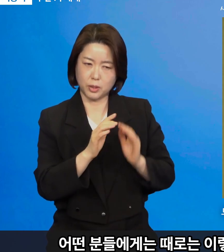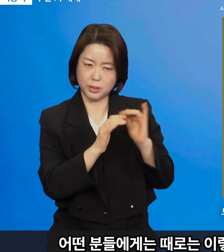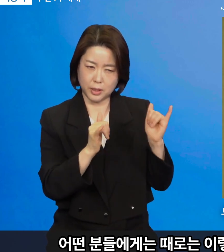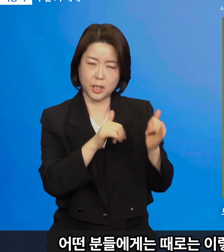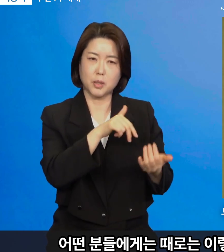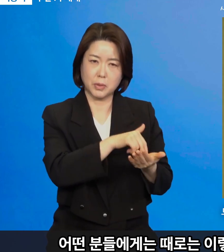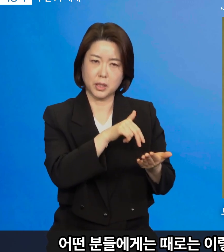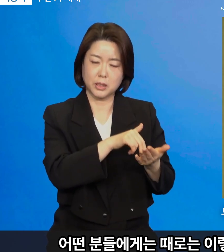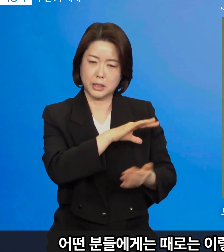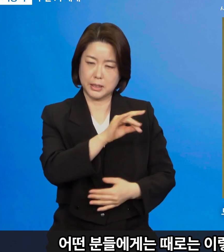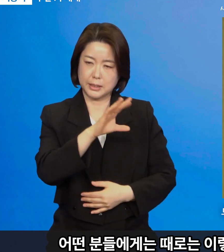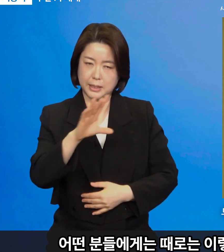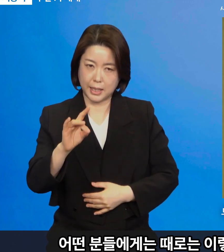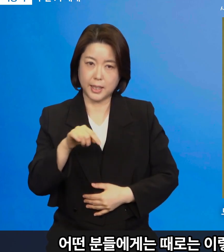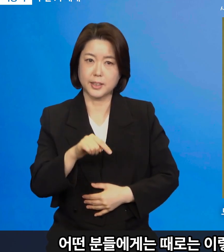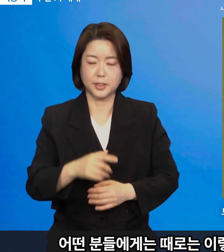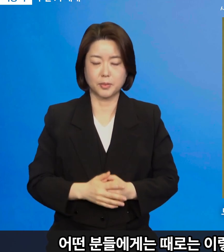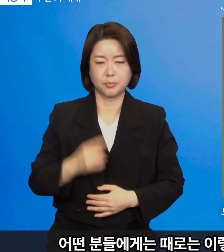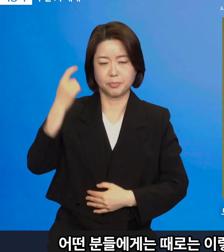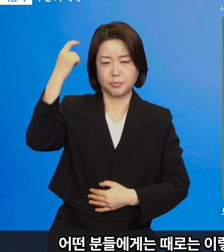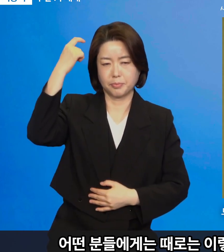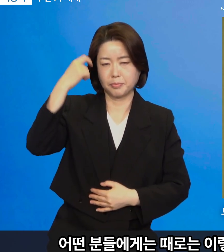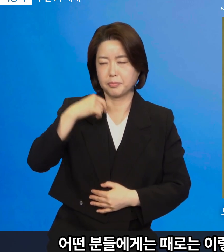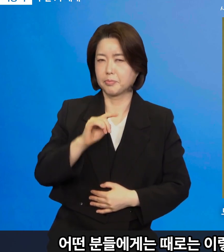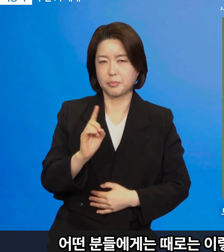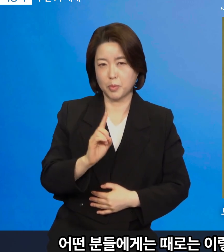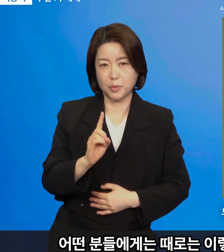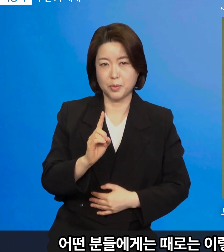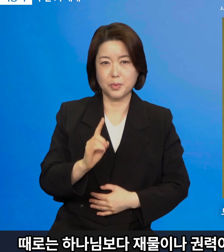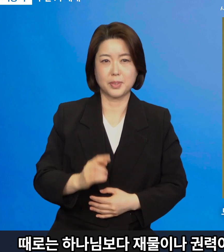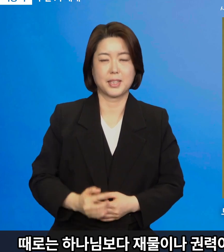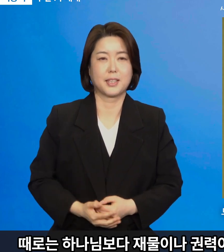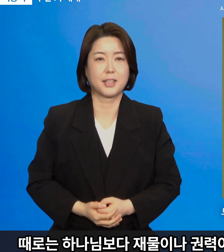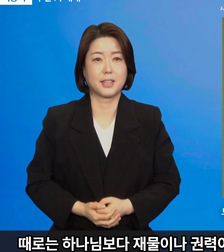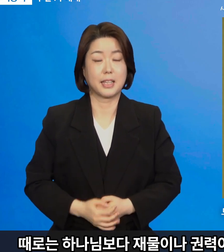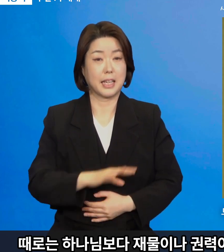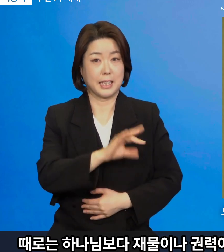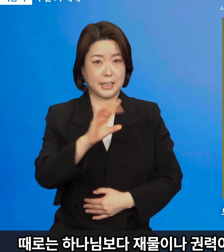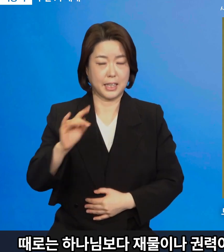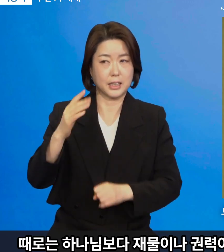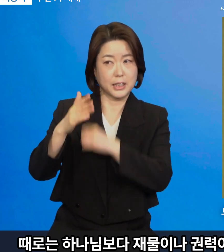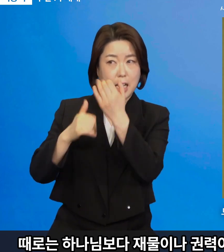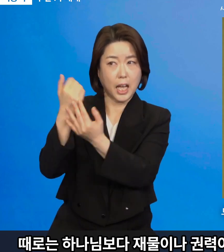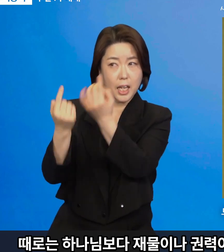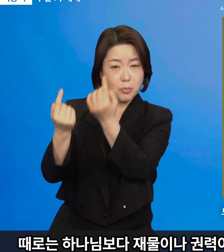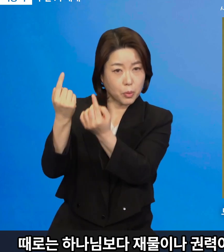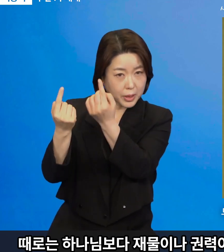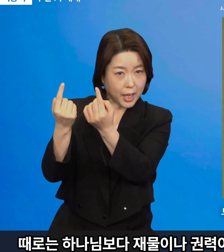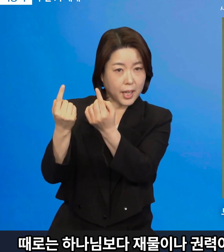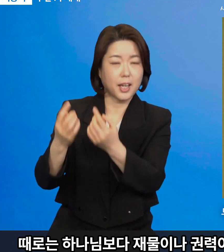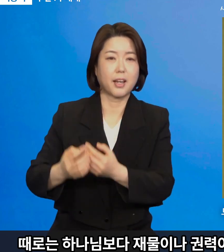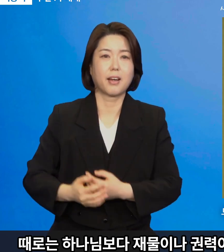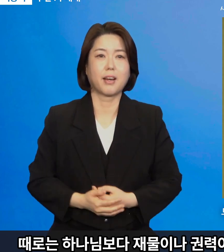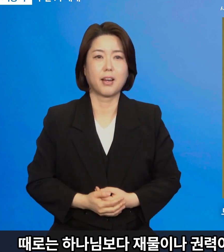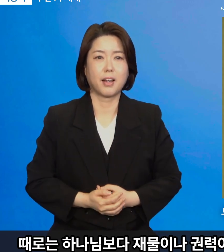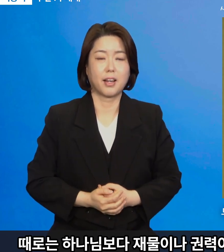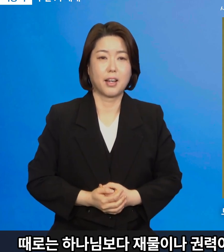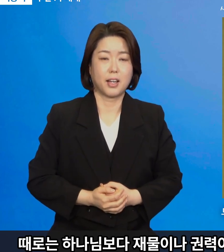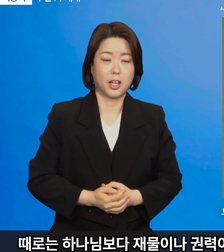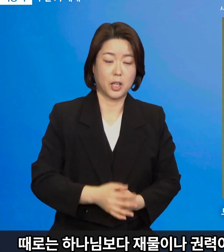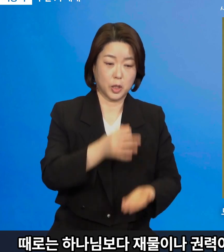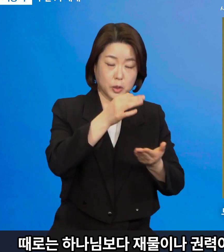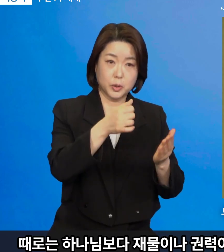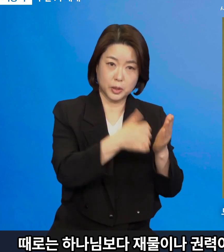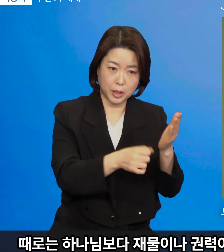때로는 이렇게 느껴질 때가 있을 겁니다. 때로는 하나님보다 재물이나